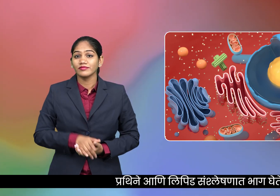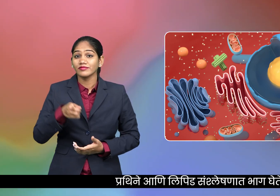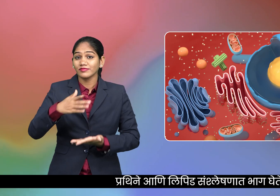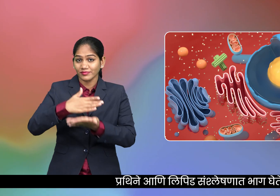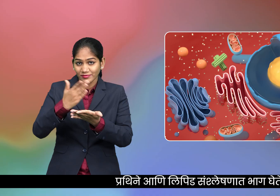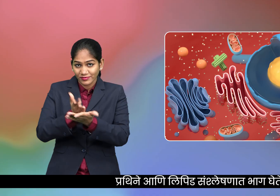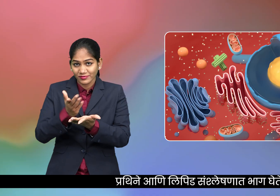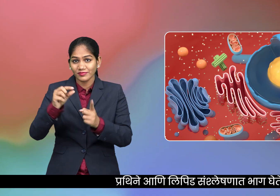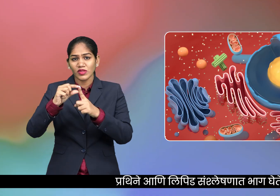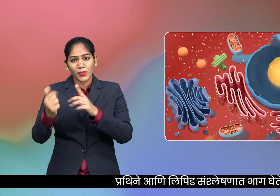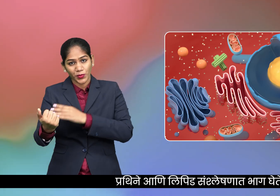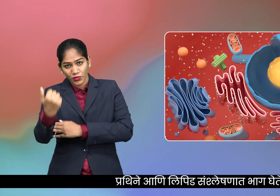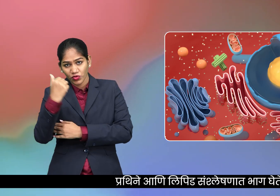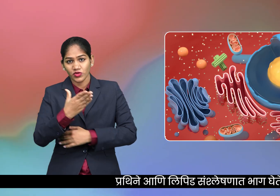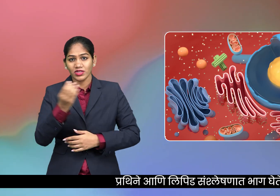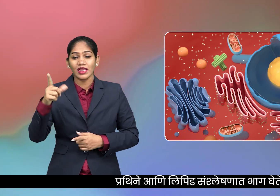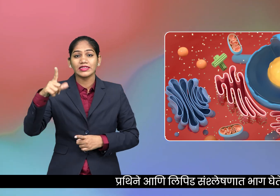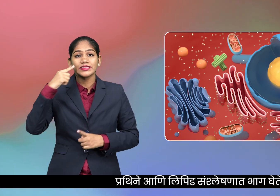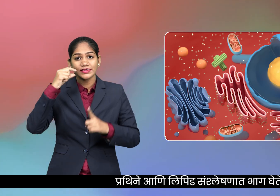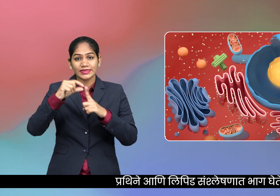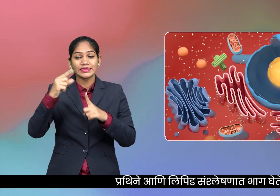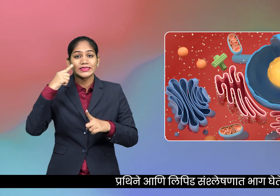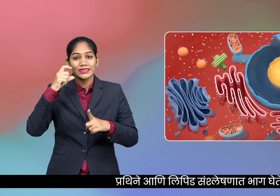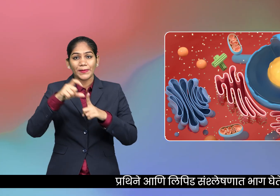प्रथिने आणि लिपिड संश्लेषणात भाग घेते.